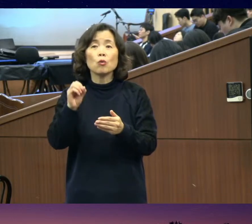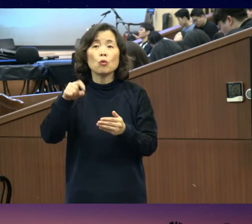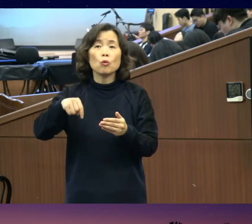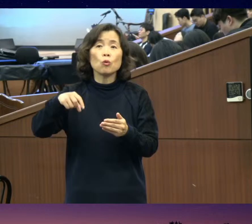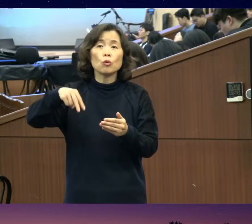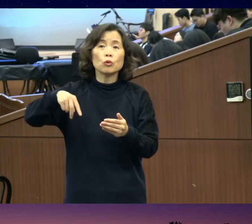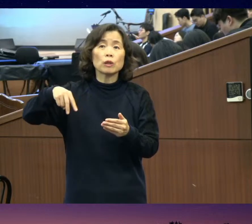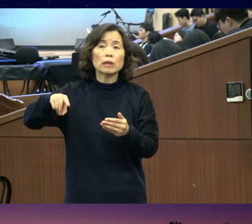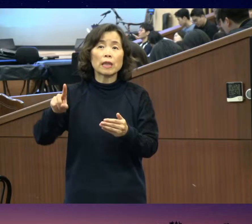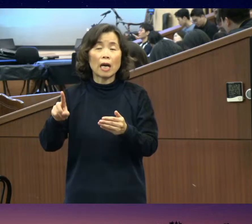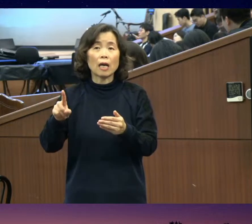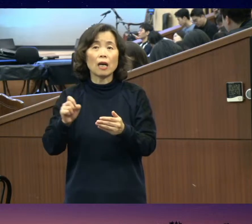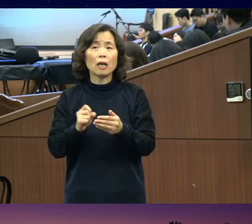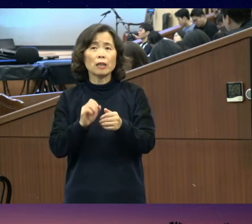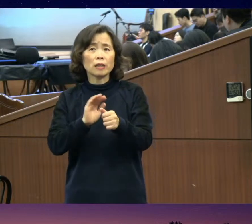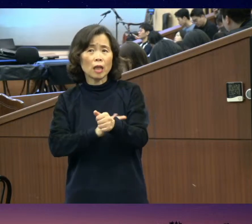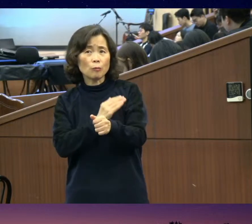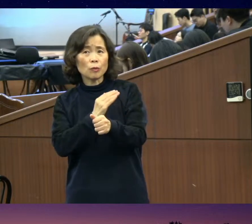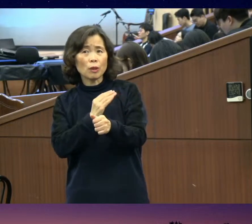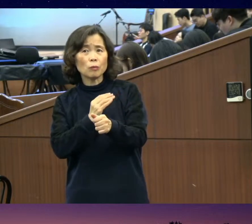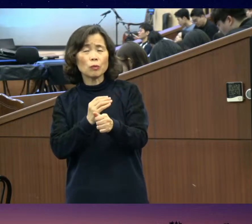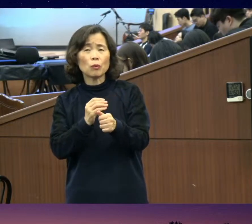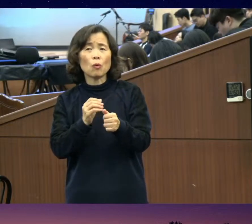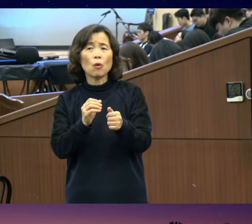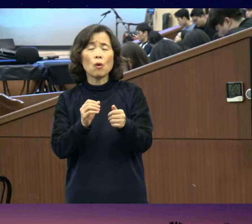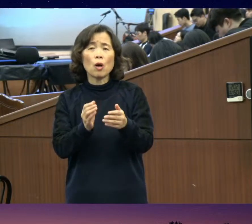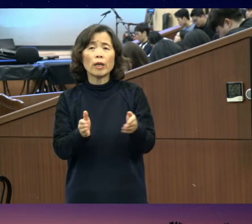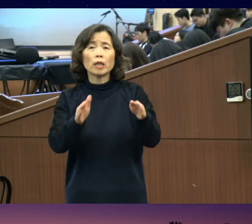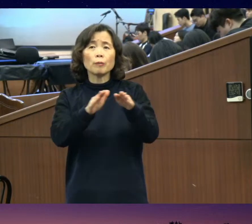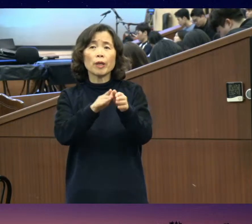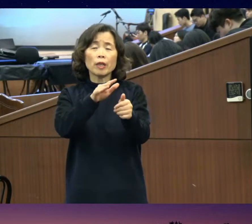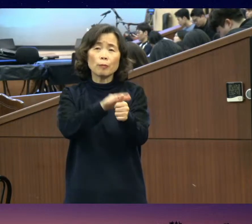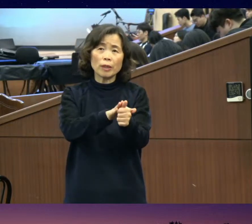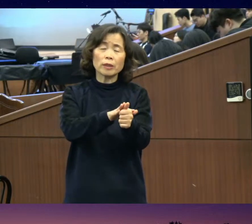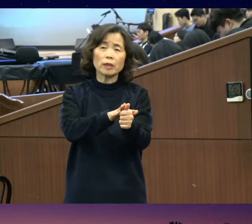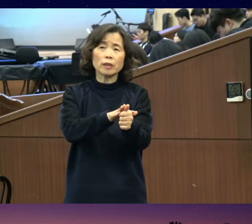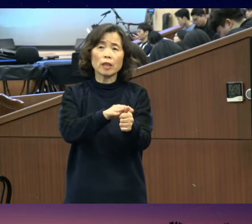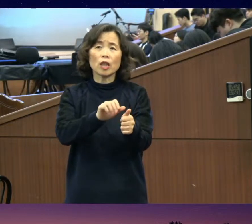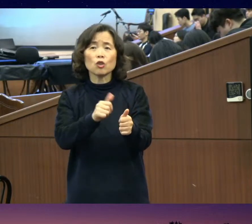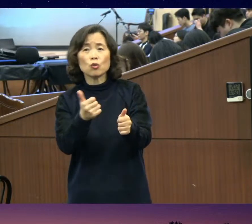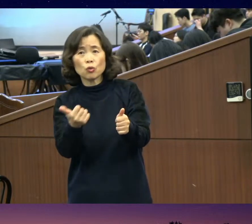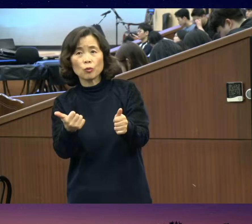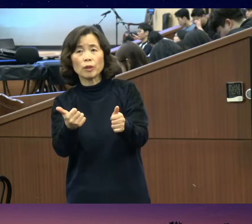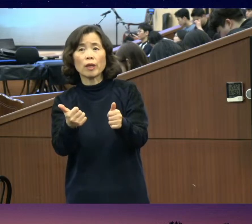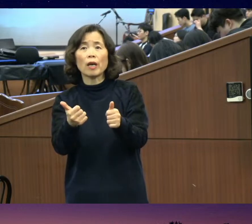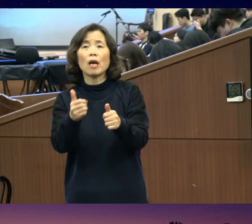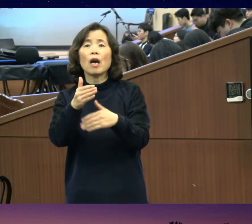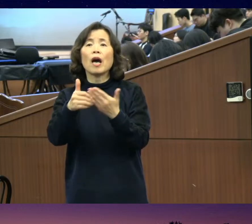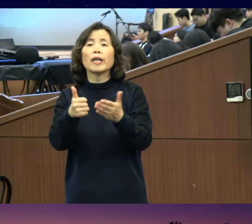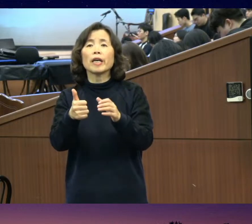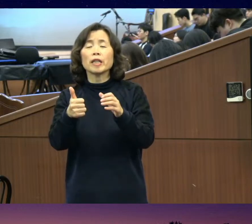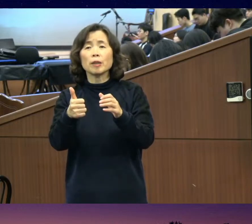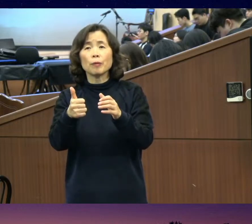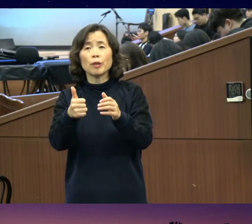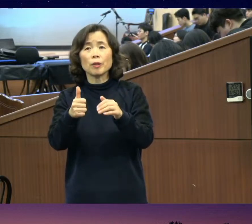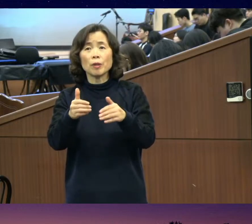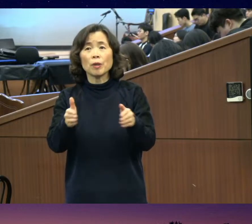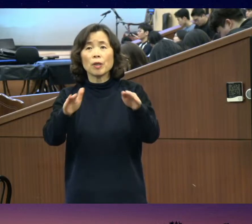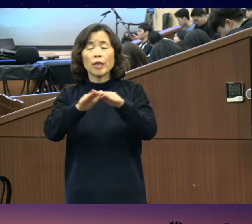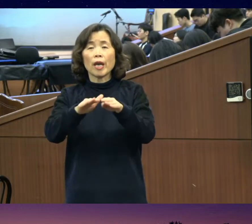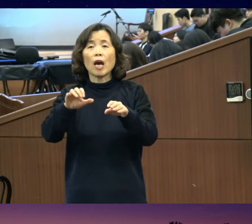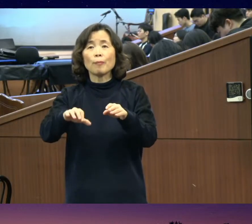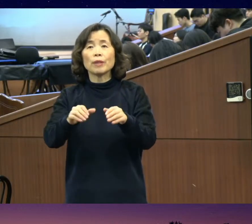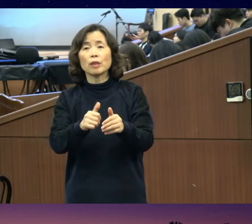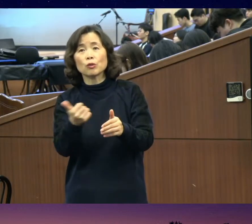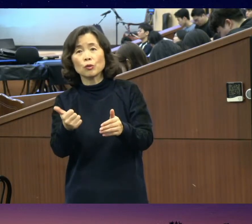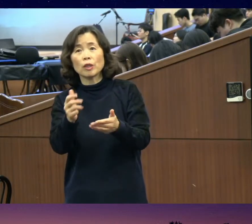우사가 잘못함으로 말미암아 진노하사 그를 그곳에서 치시니 그가 극이 하나님의 궤 곁에서 죽으니라. 여호와께서